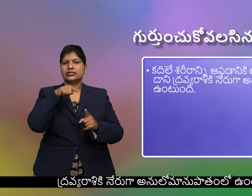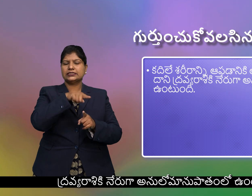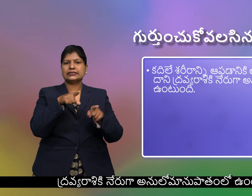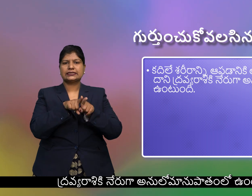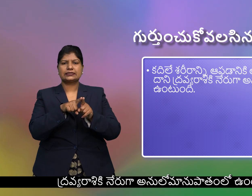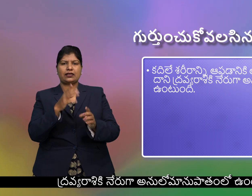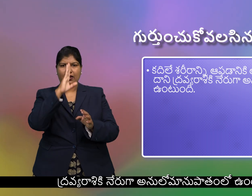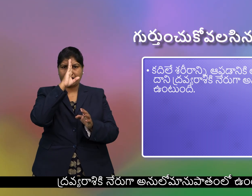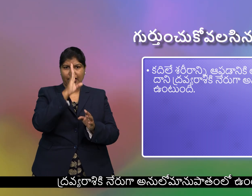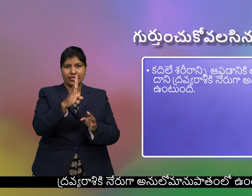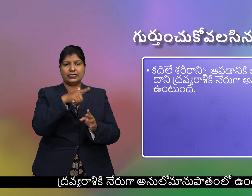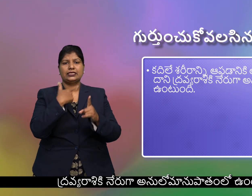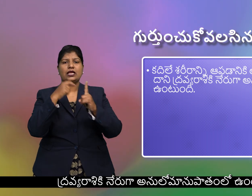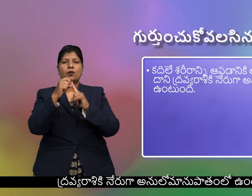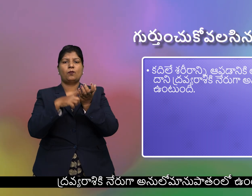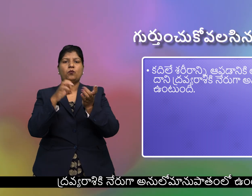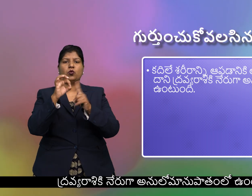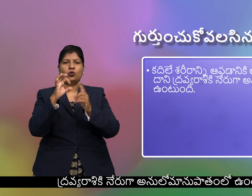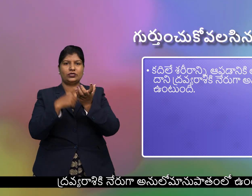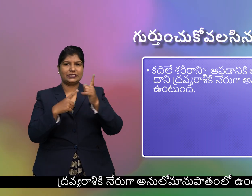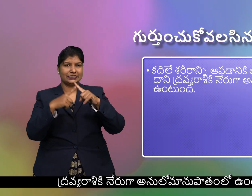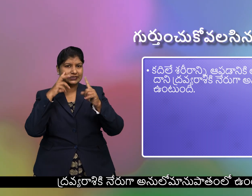నేరుగా అనులోమానుపాతంలో ఉంటుంది.